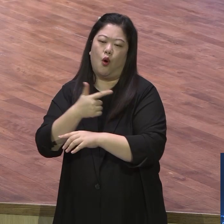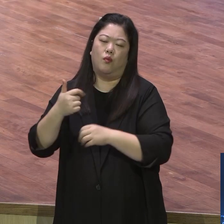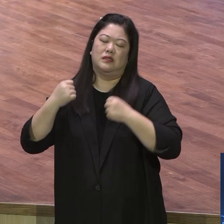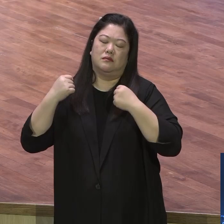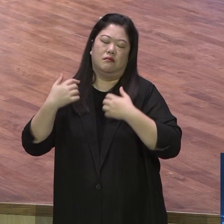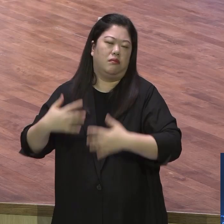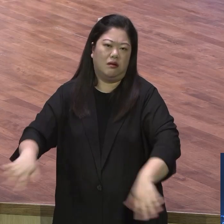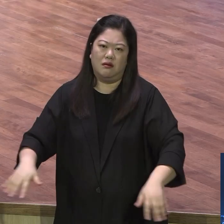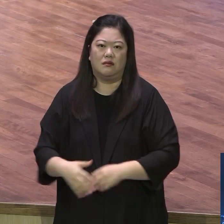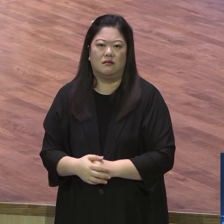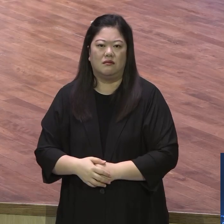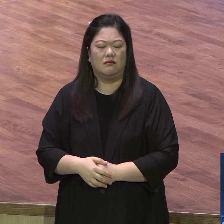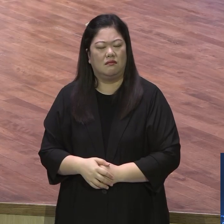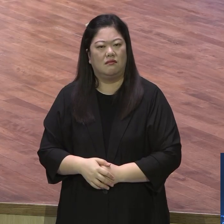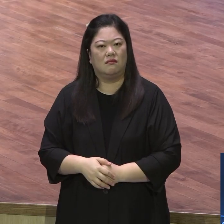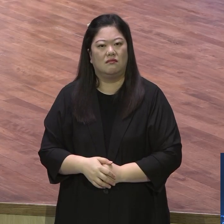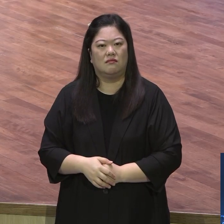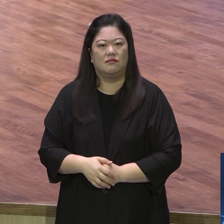추락하고 있는 거예요